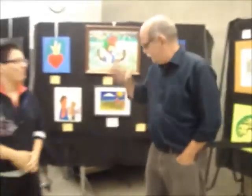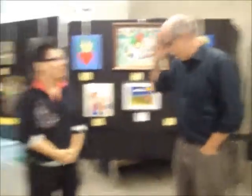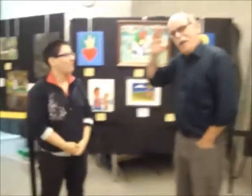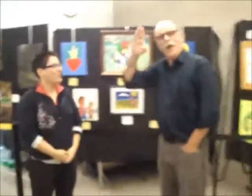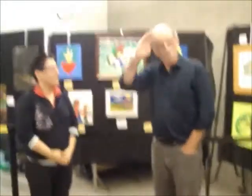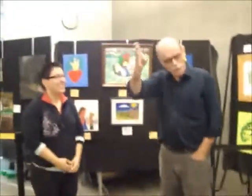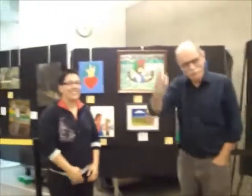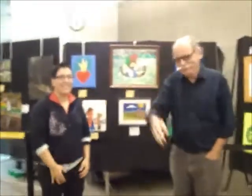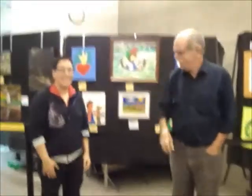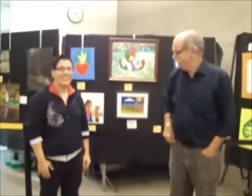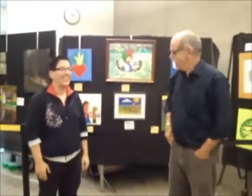سلام،